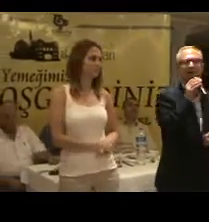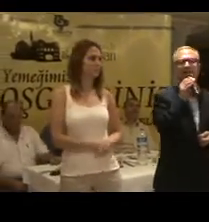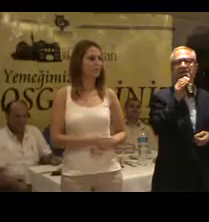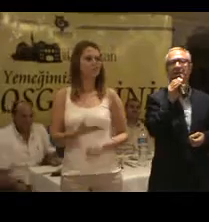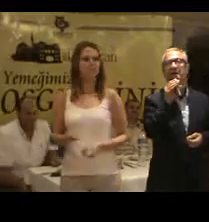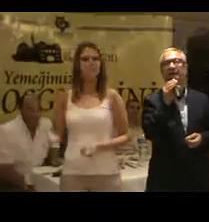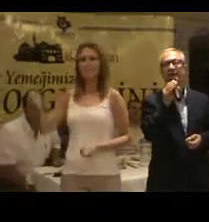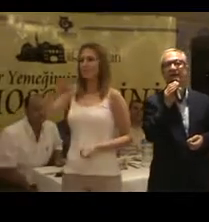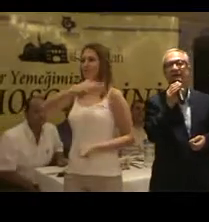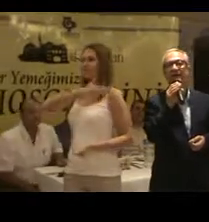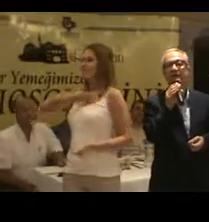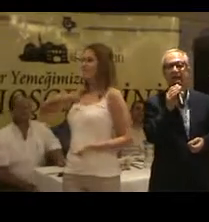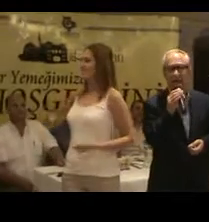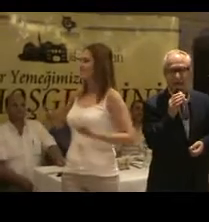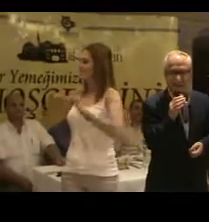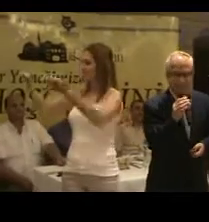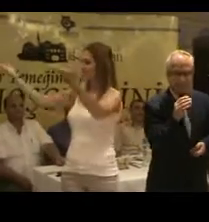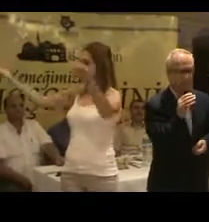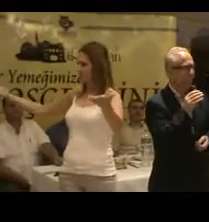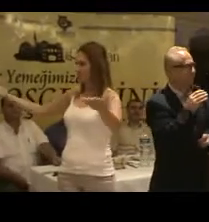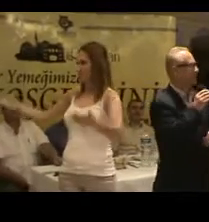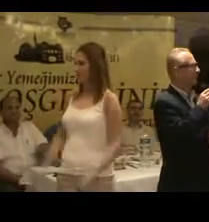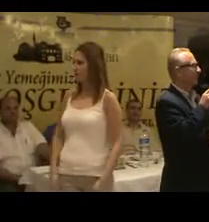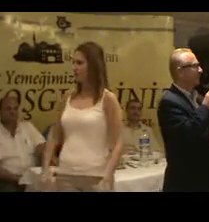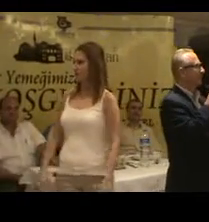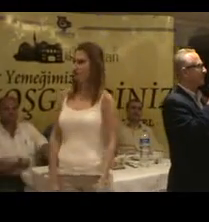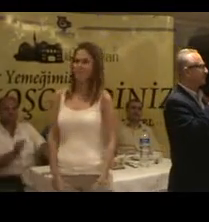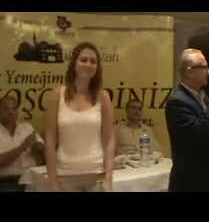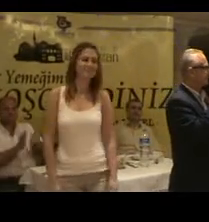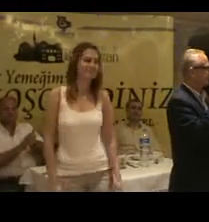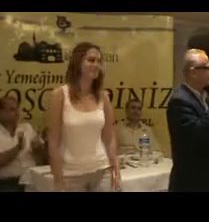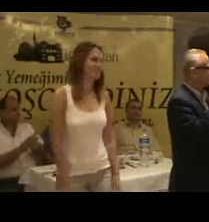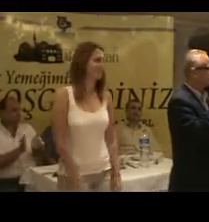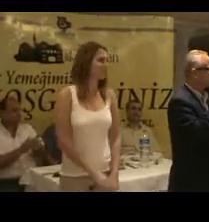sonra sevgilerimi, saygılarımı sunuyorum.